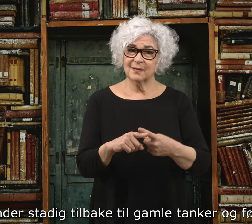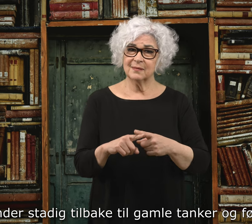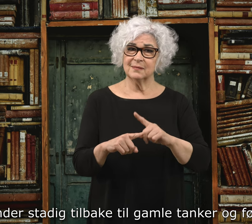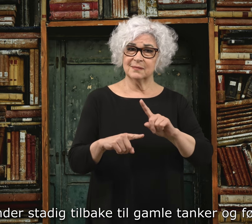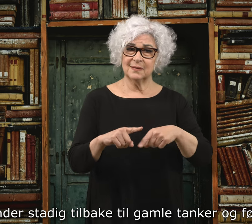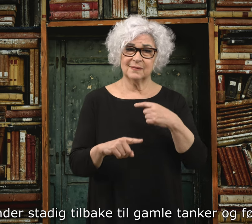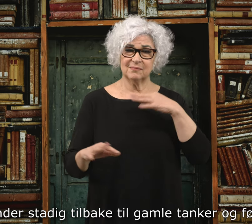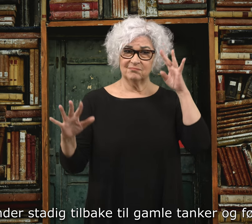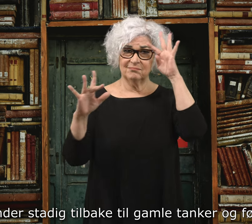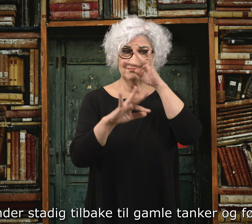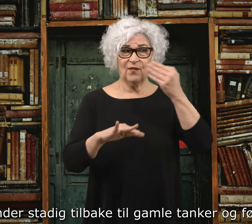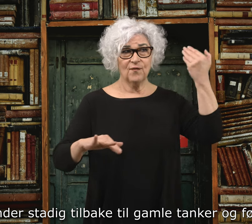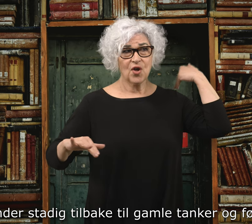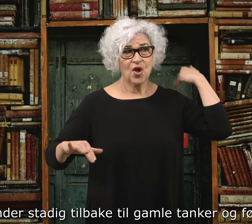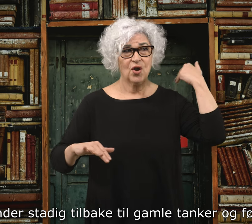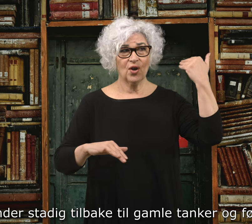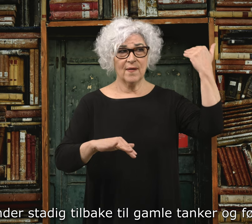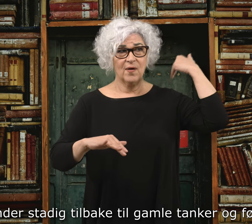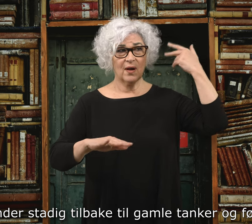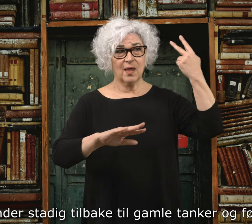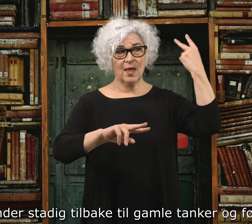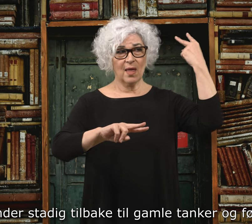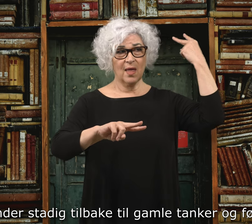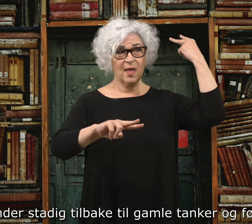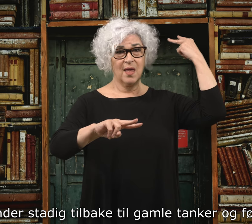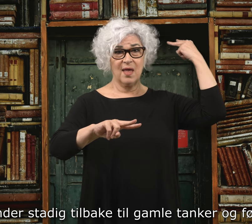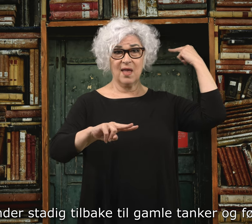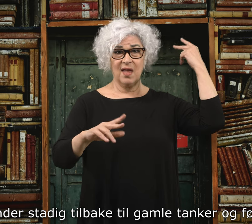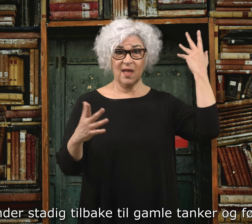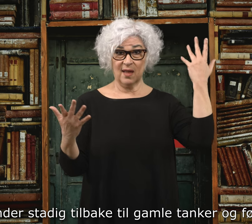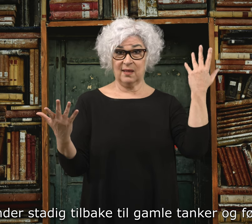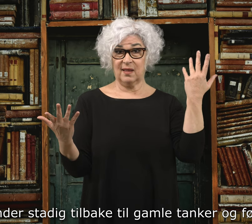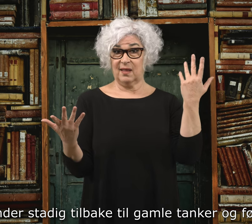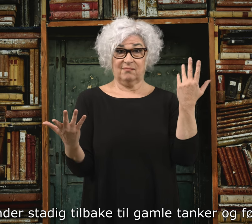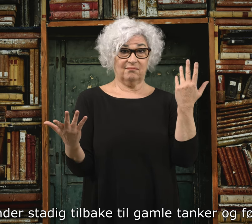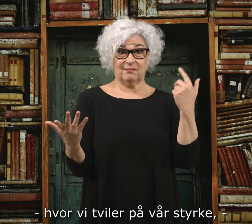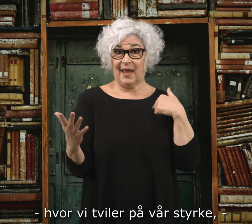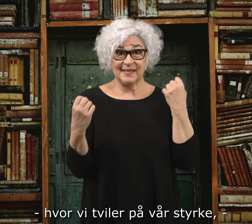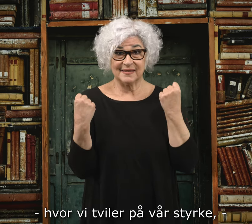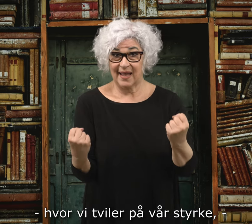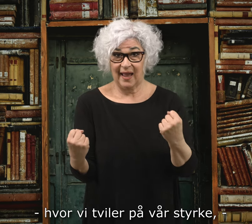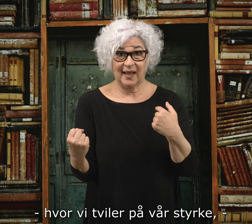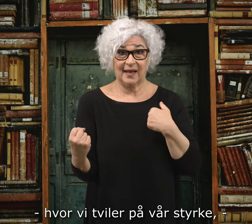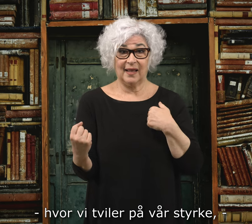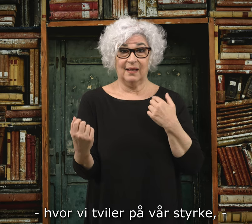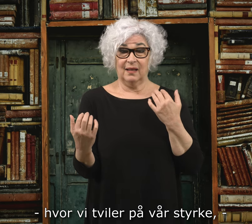Vi vender stadig tilbake til gamle tanker og følelser, hvor vi tviler på vår